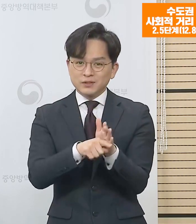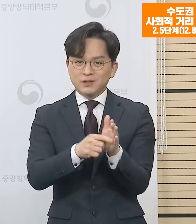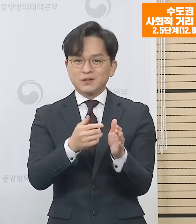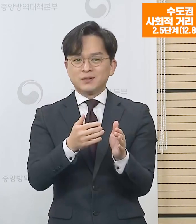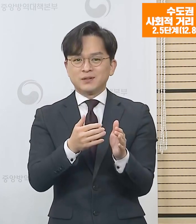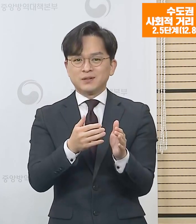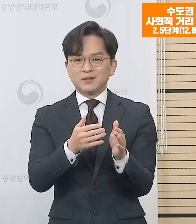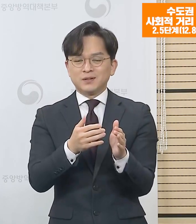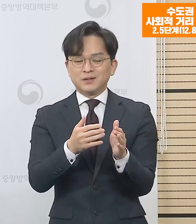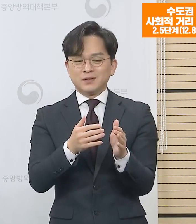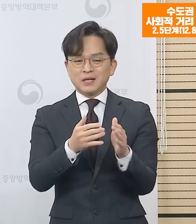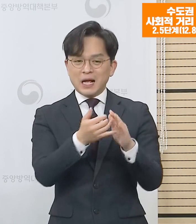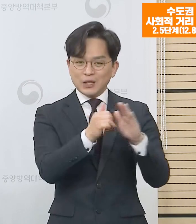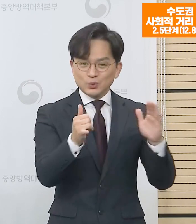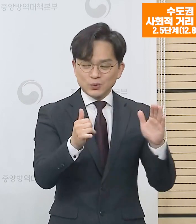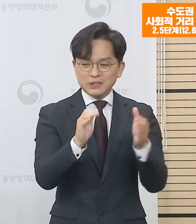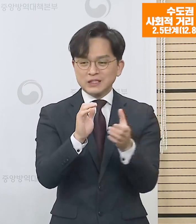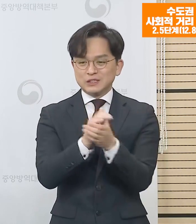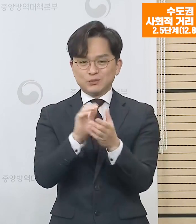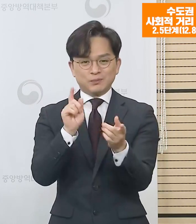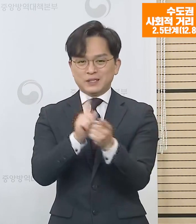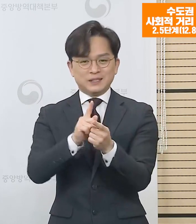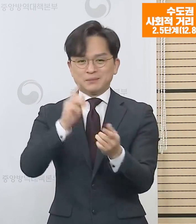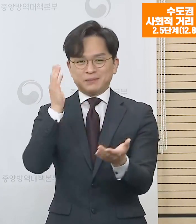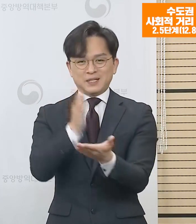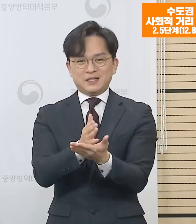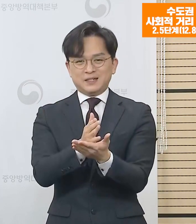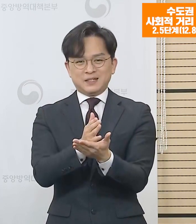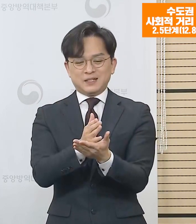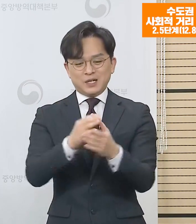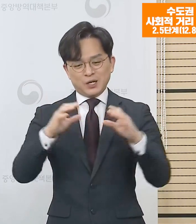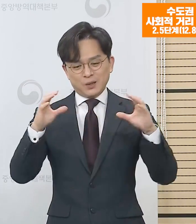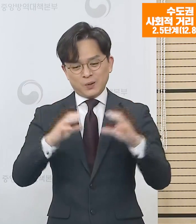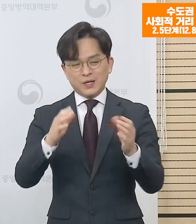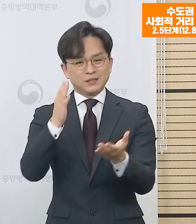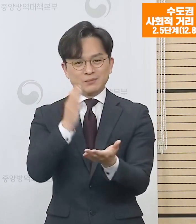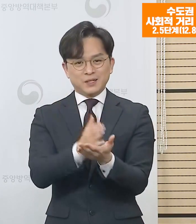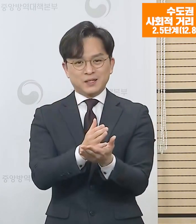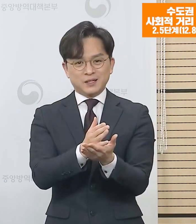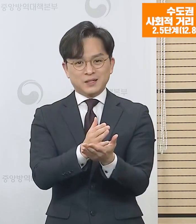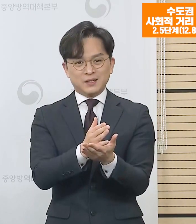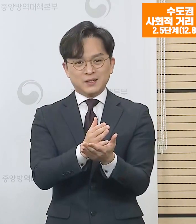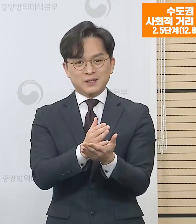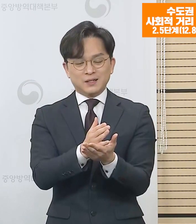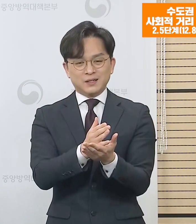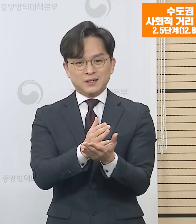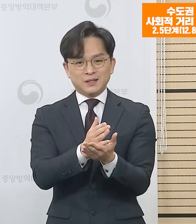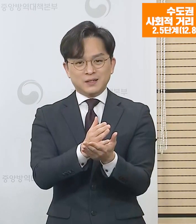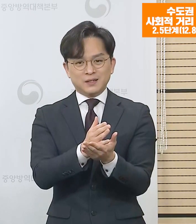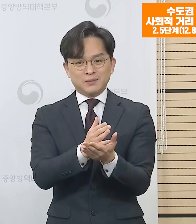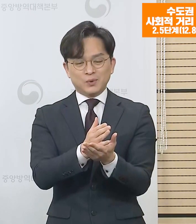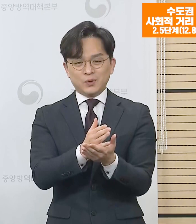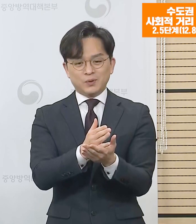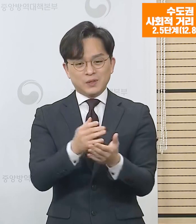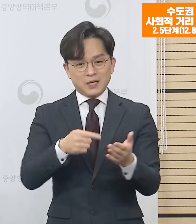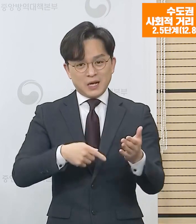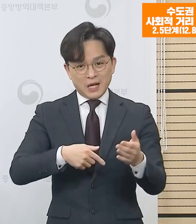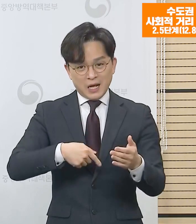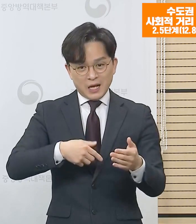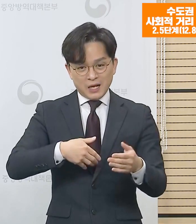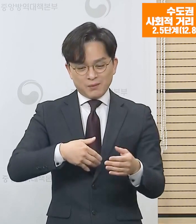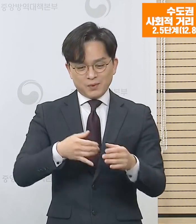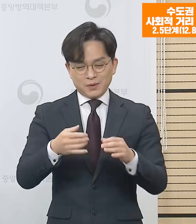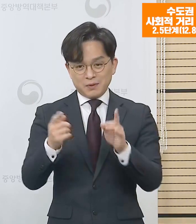모임을 취소해 주실 것을 당부를 드리고 불가피하게 참석해야 되는 경우에는 반드시 마스크를 착용하고 모임